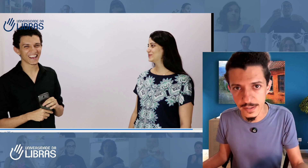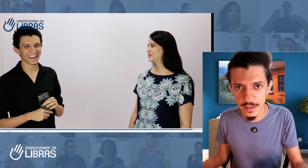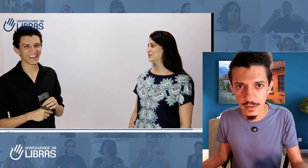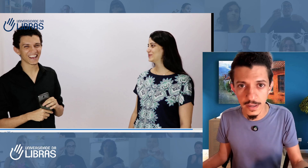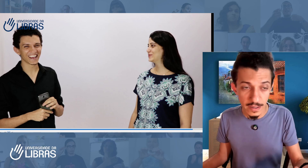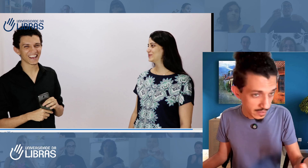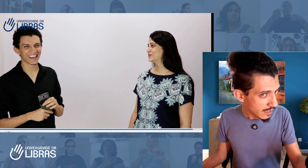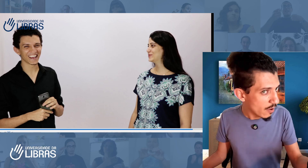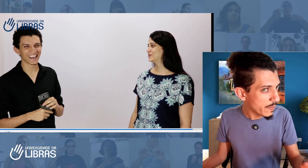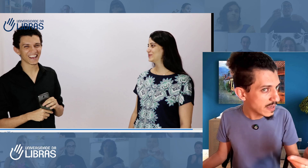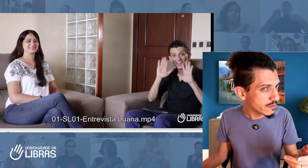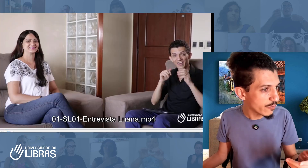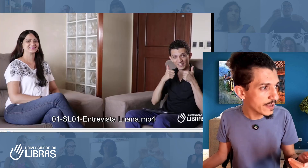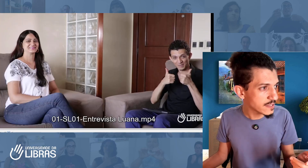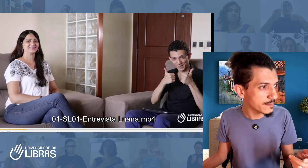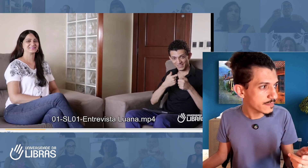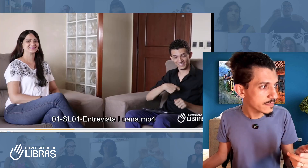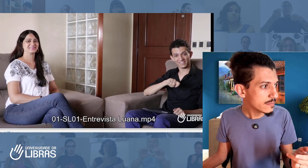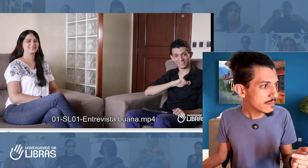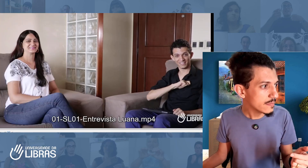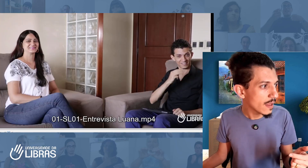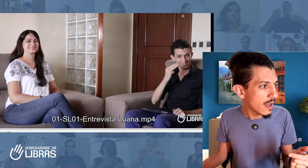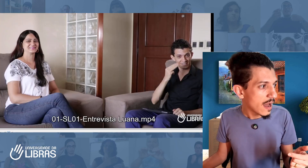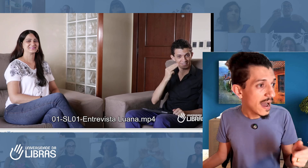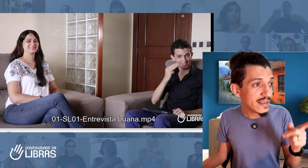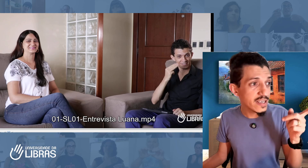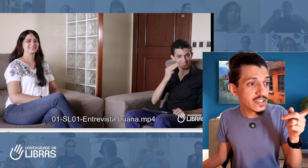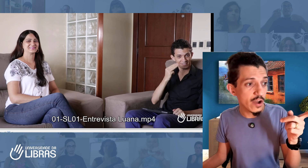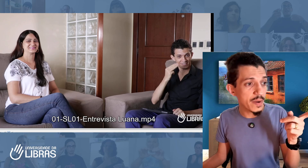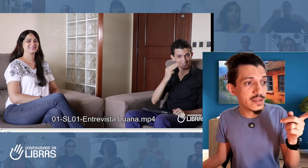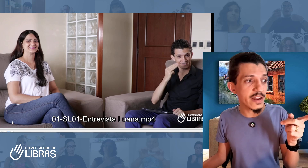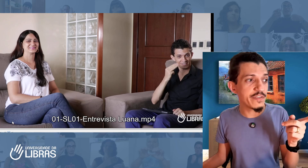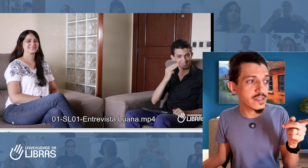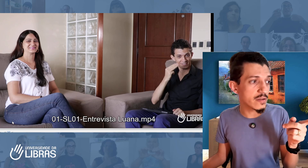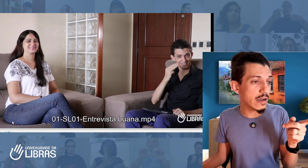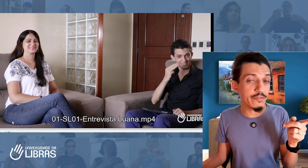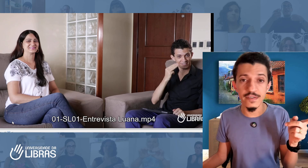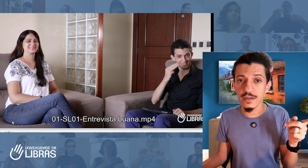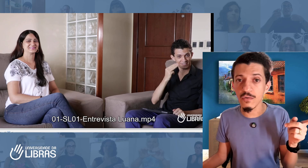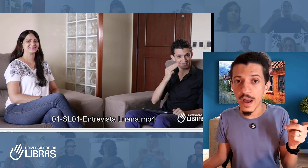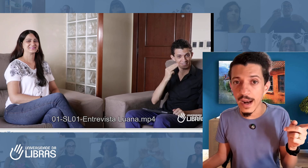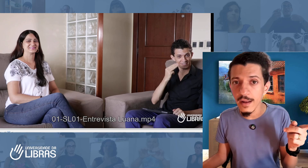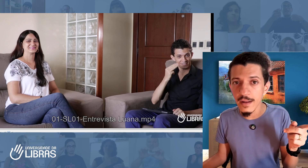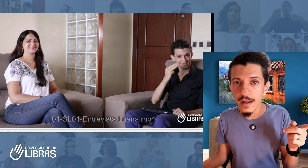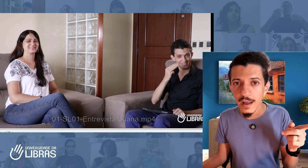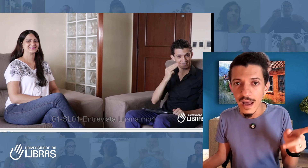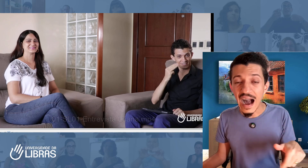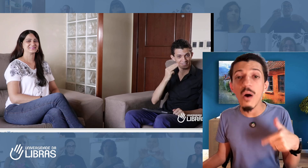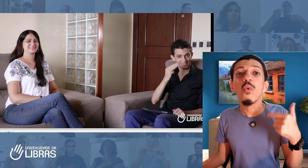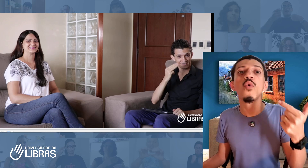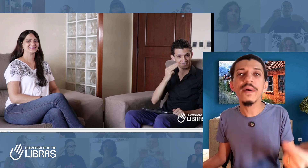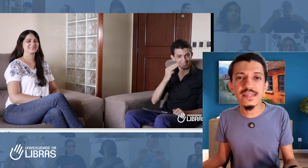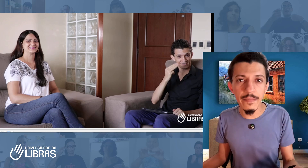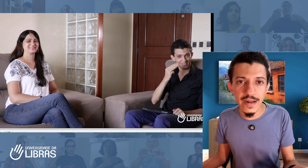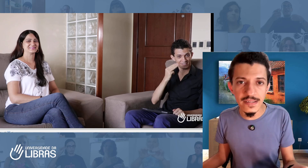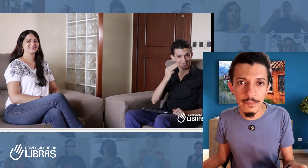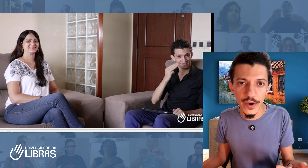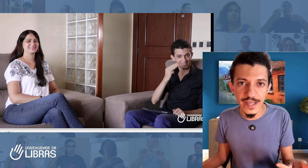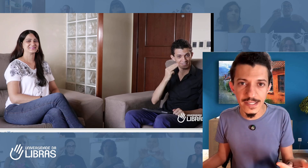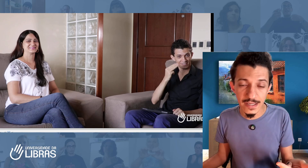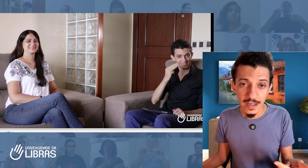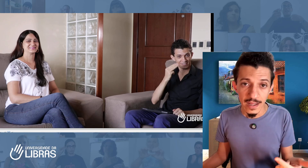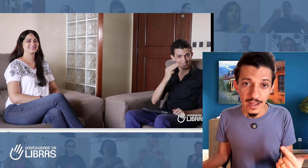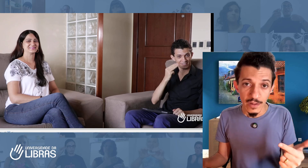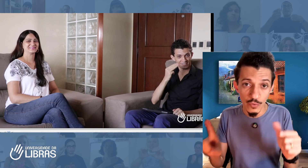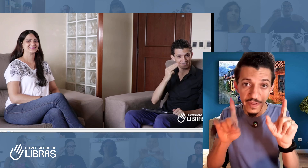semanas. E realmente foi assim. Olá, tudo bem? Aqui já é uma entrevista que eu estava fazendo com ela, algumas semanas